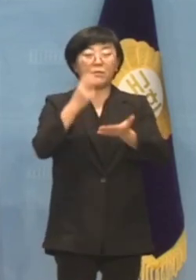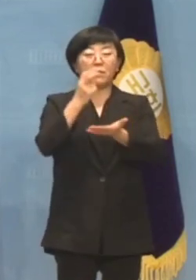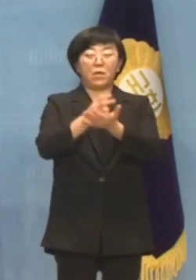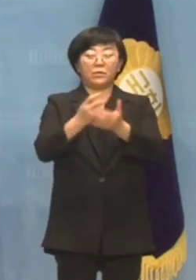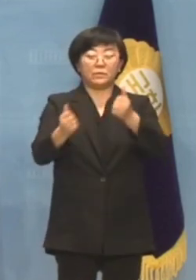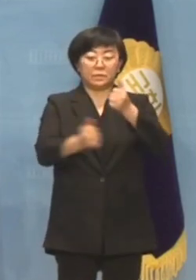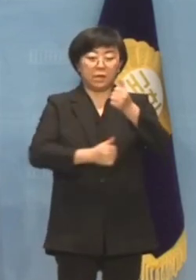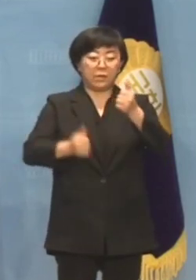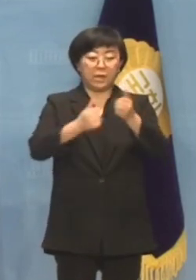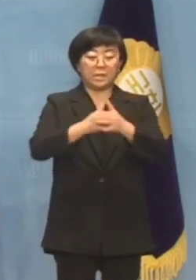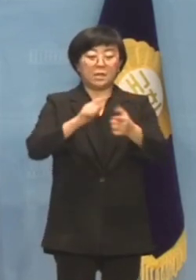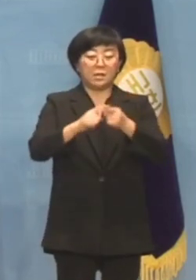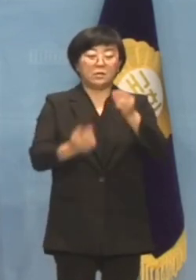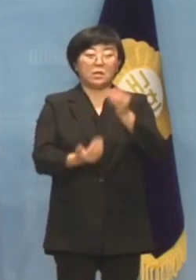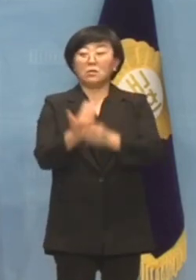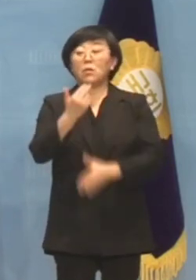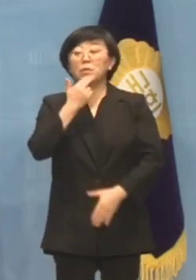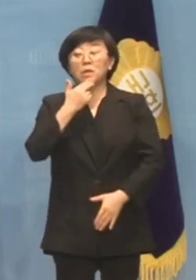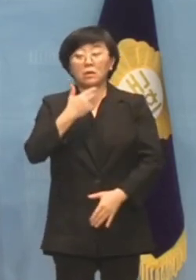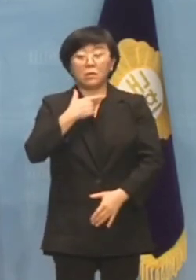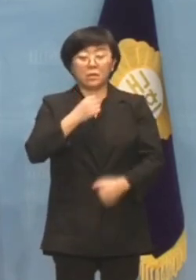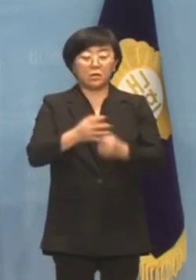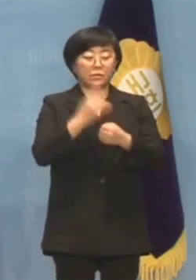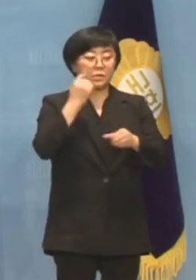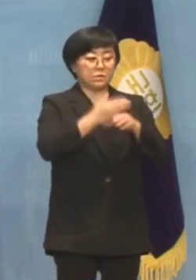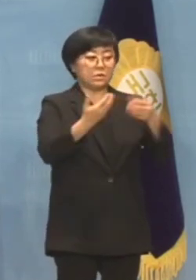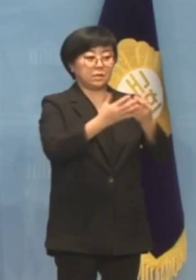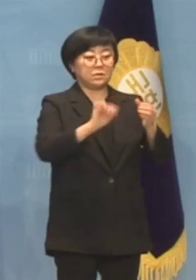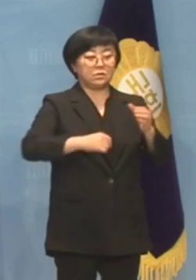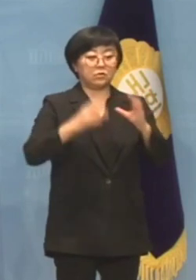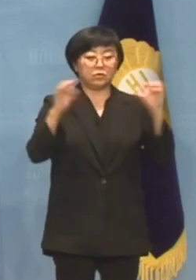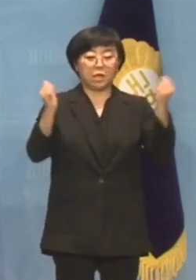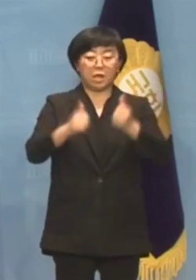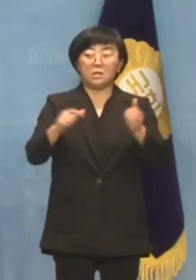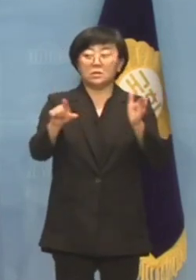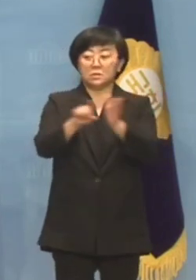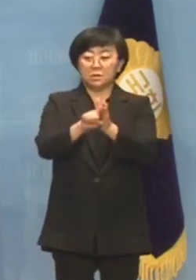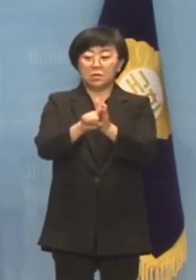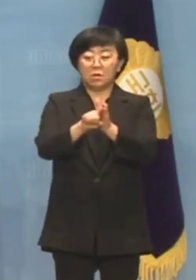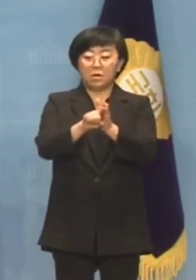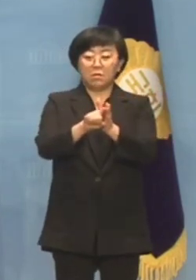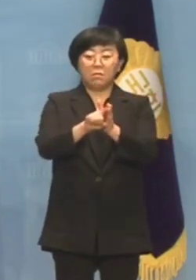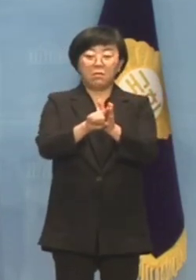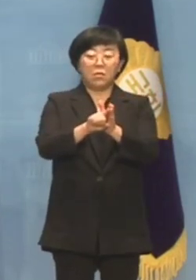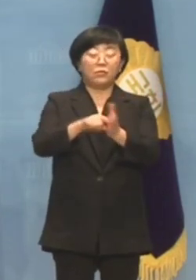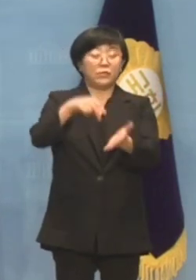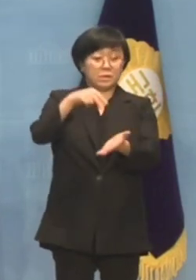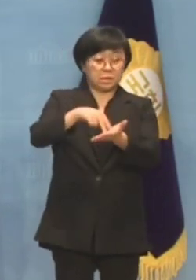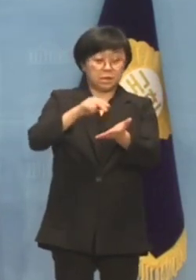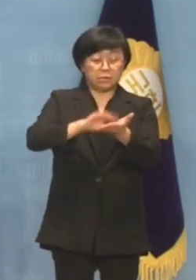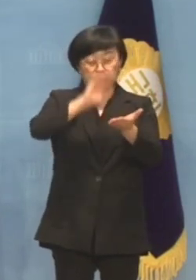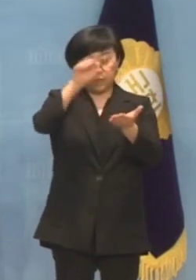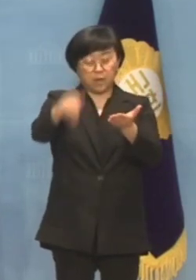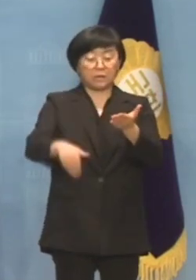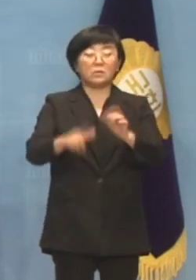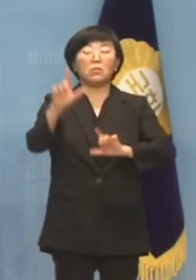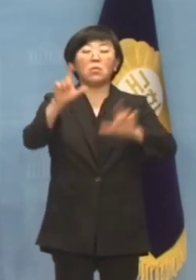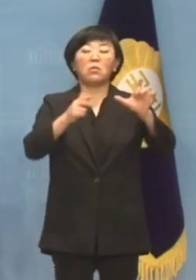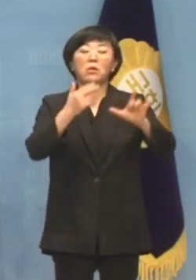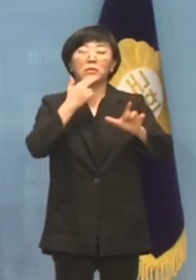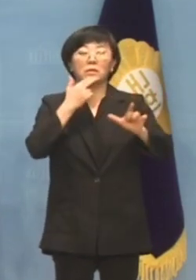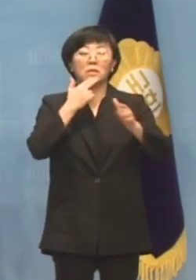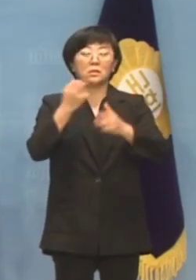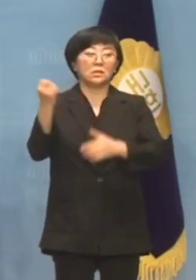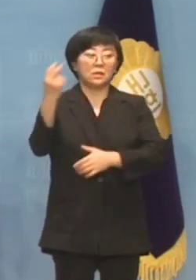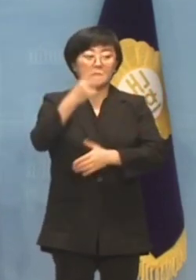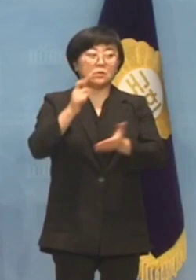법사위에서는 자행되지 않길 바라며 민주당 스스로 국회의 신뢰와 위상을 나락으로 떨어뜨린 일이 없기를